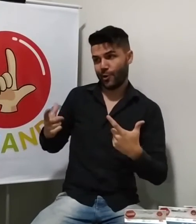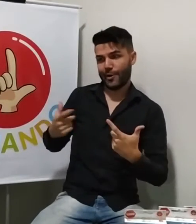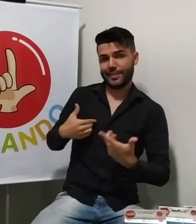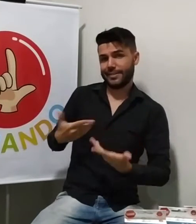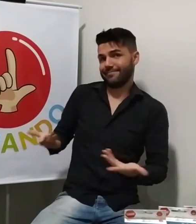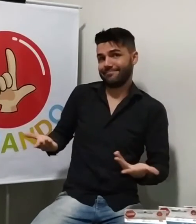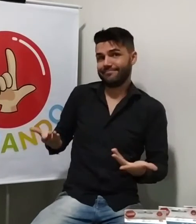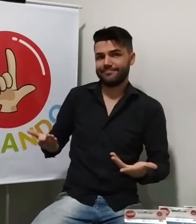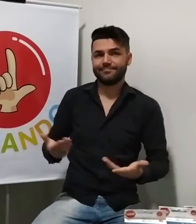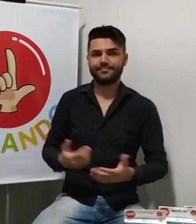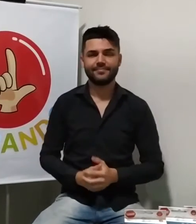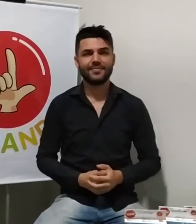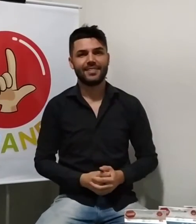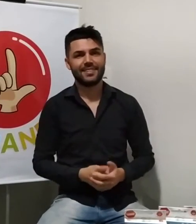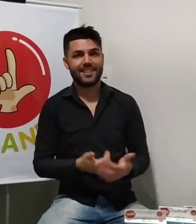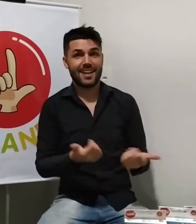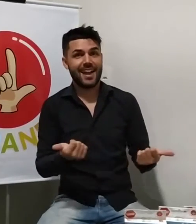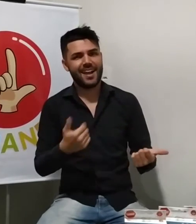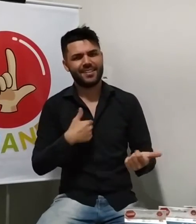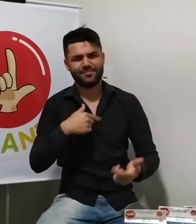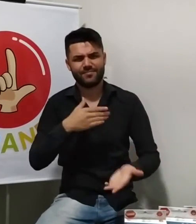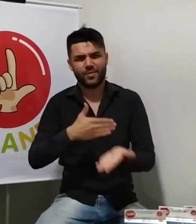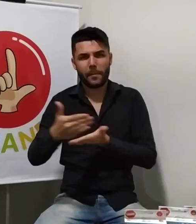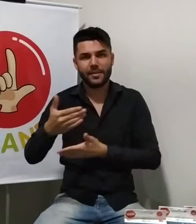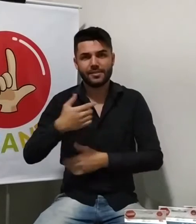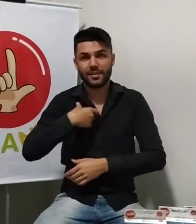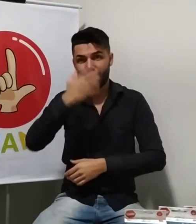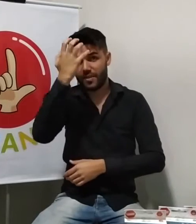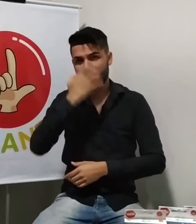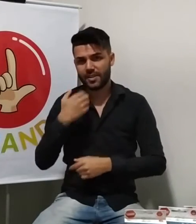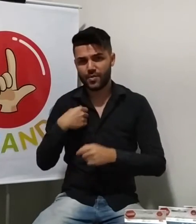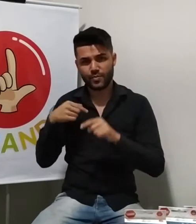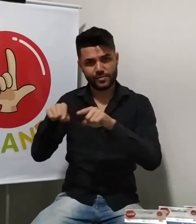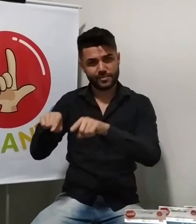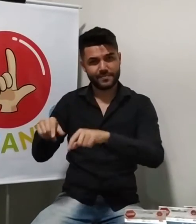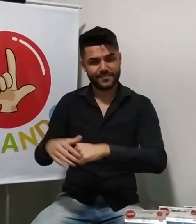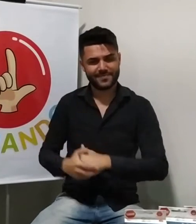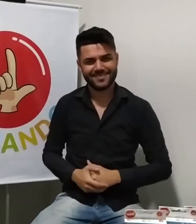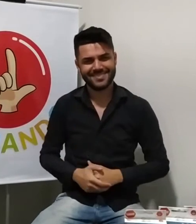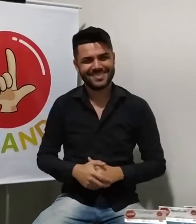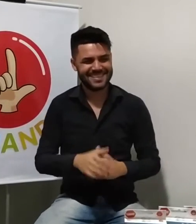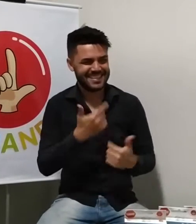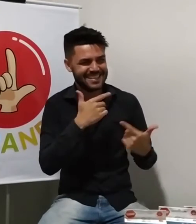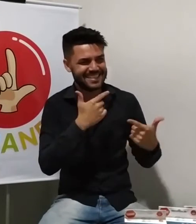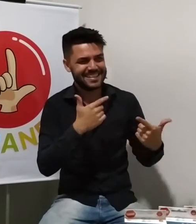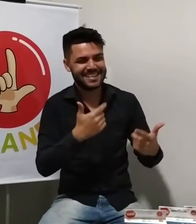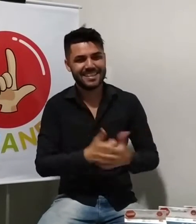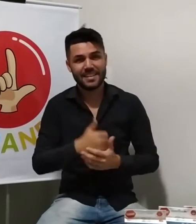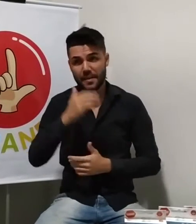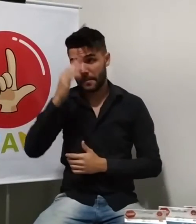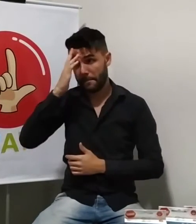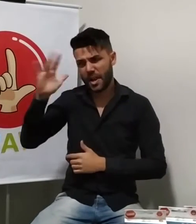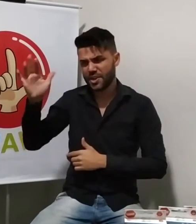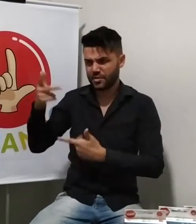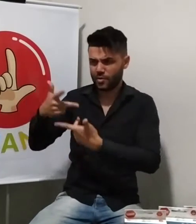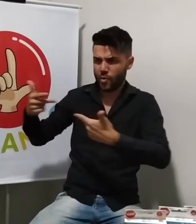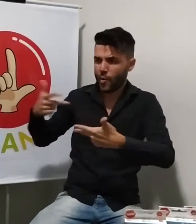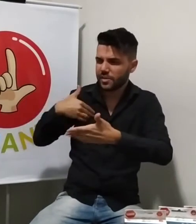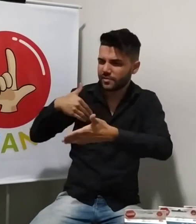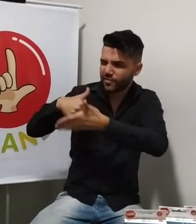faz parte. Mas foi muito bom te receber lá em Orlando, Gustavo. Tá sendo muito bom te receber aqui no GVCast. Muito obrigado por aceitar o convite. Eu tenho certeza que a galera que tá nos